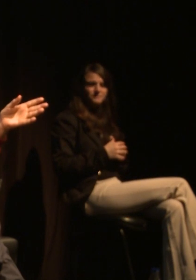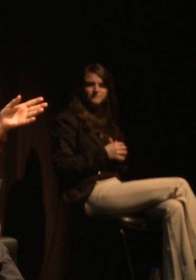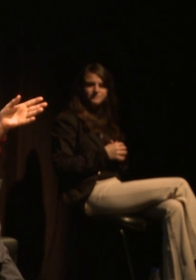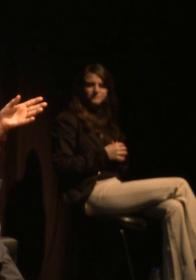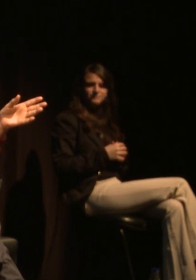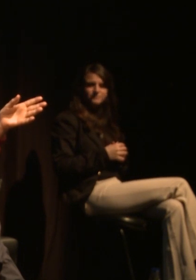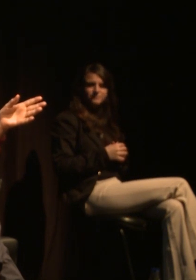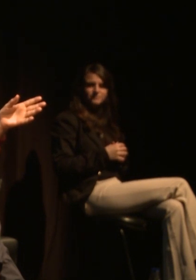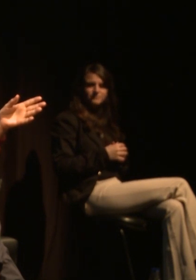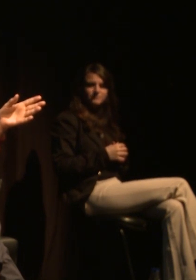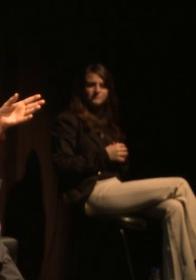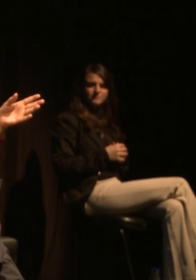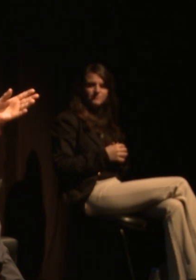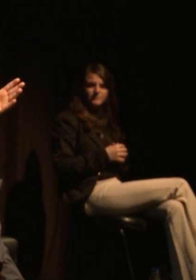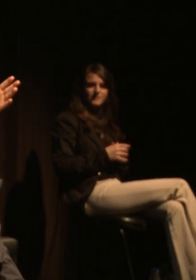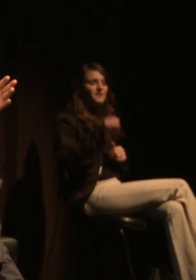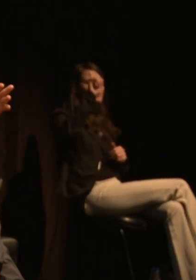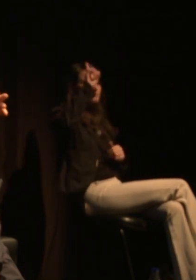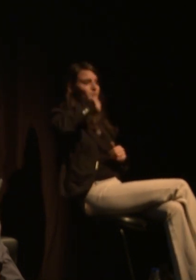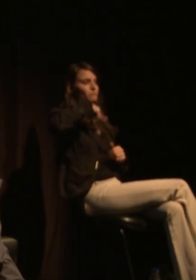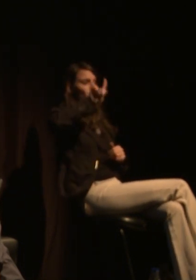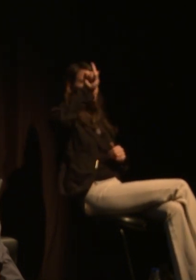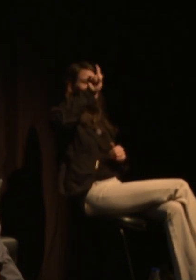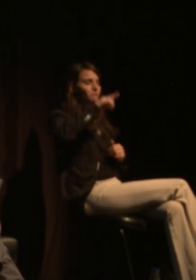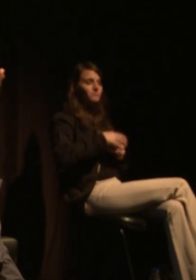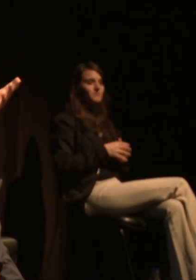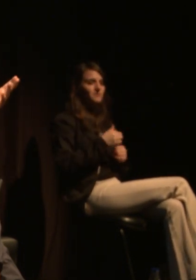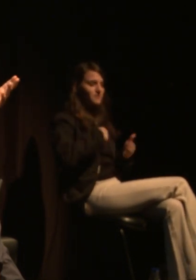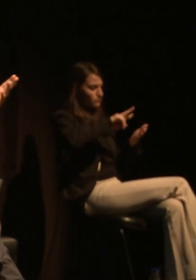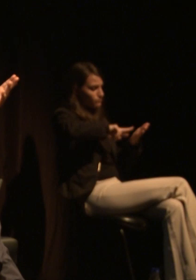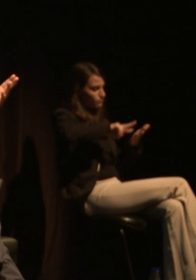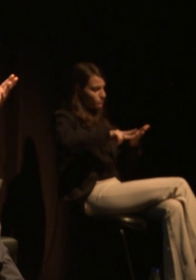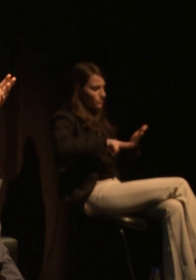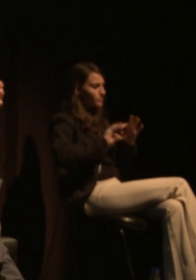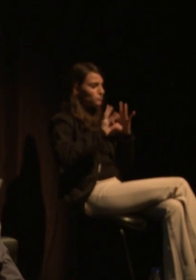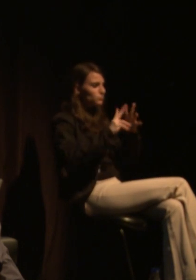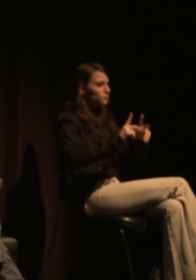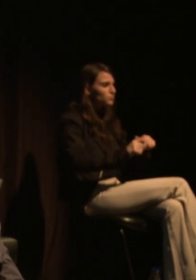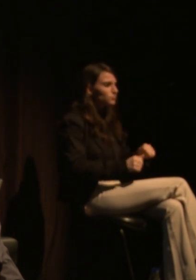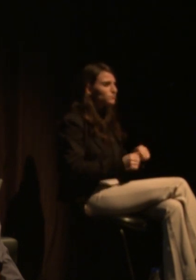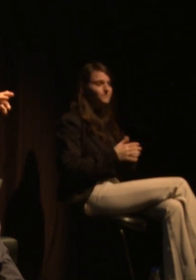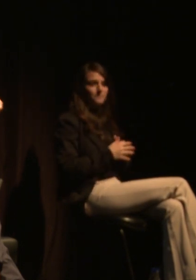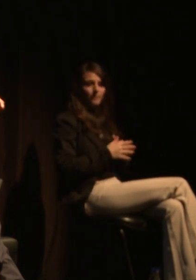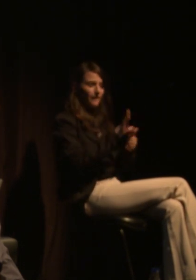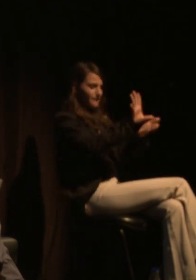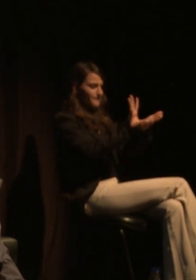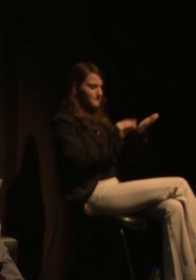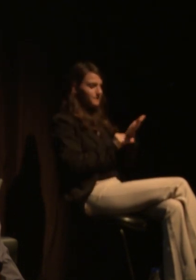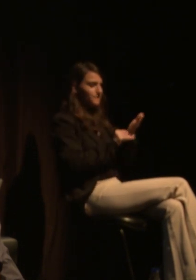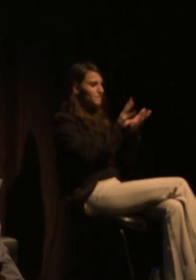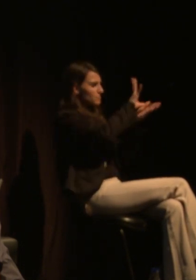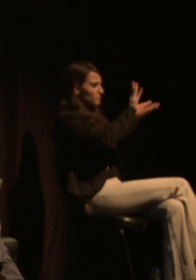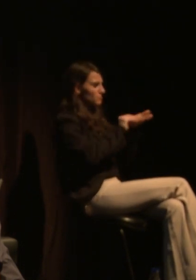cidade. Eu falei, vai ter. E eu lia todas as críticas. E um dia eu copiei um pouco de